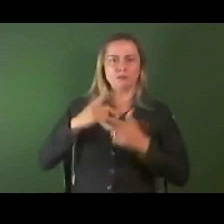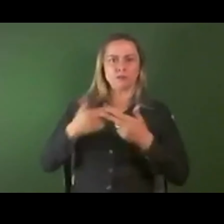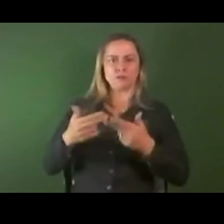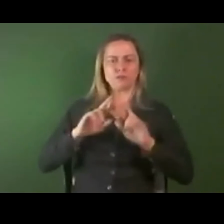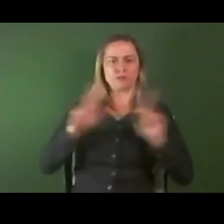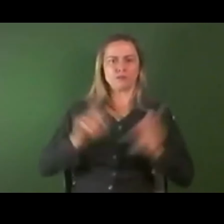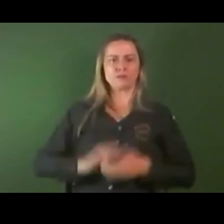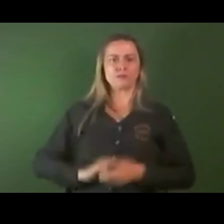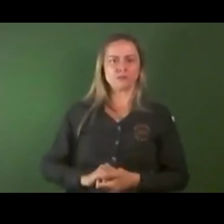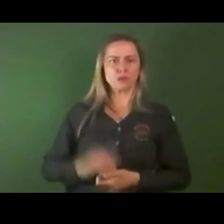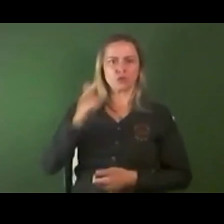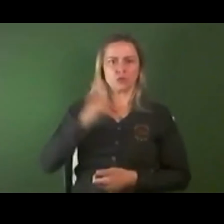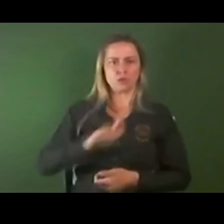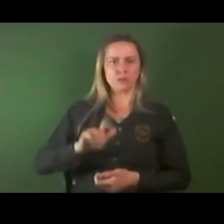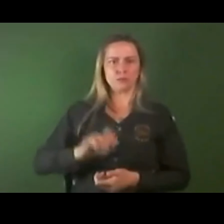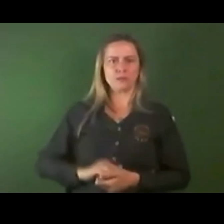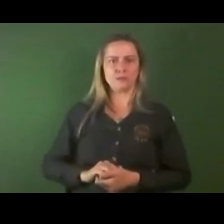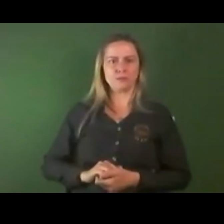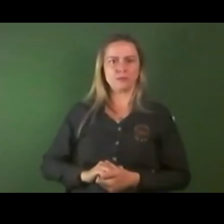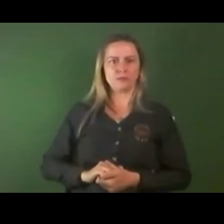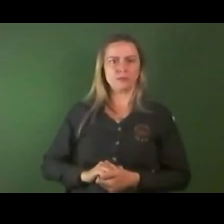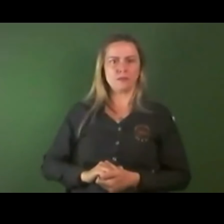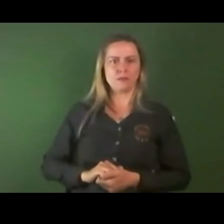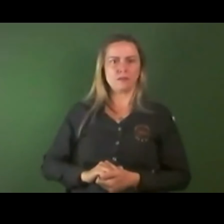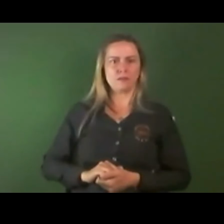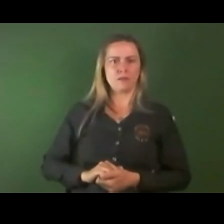Aqui de novo, né? Os furos do fotograma.